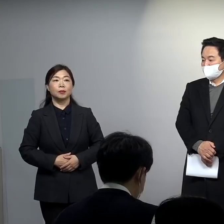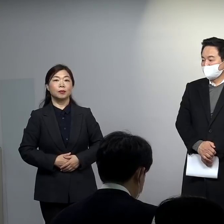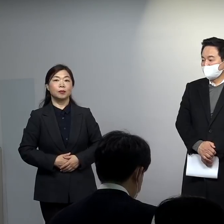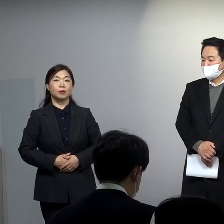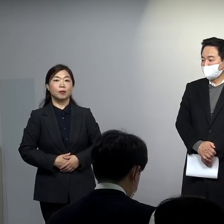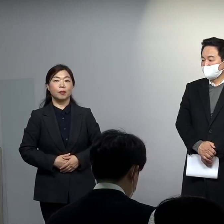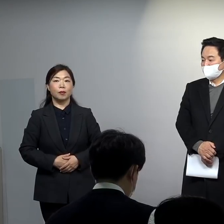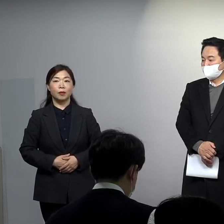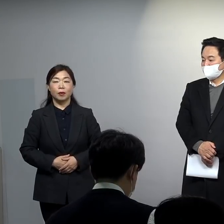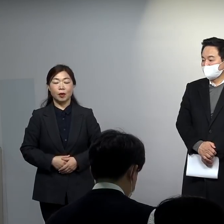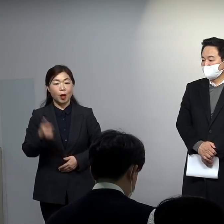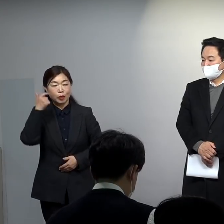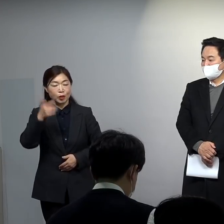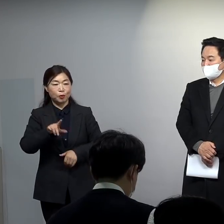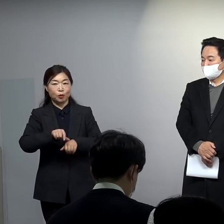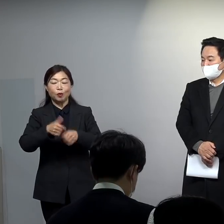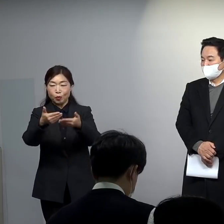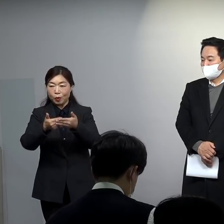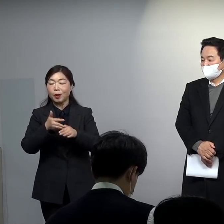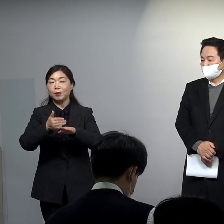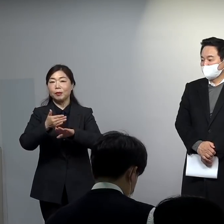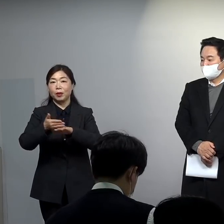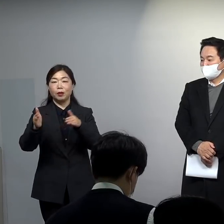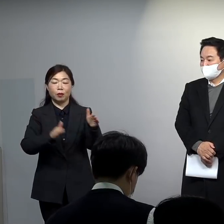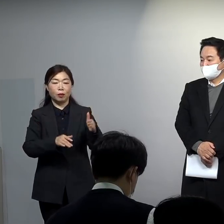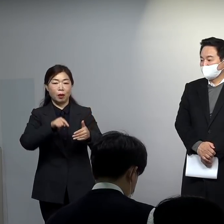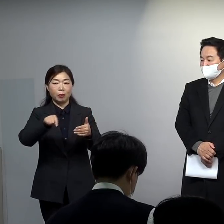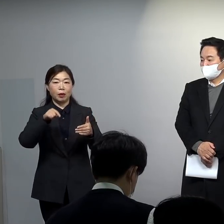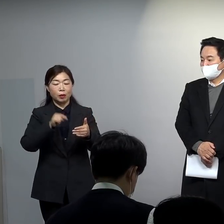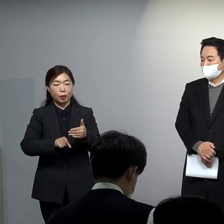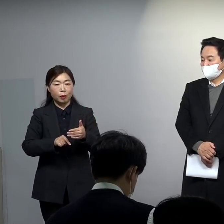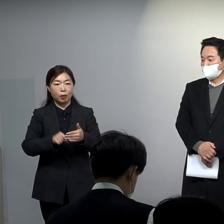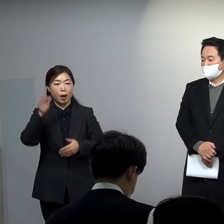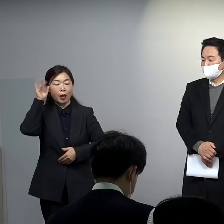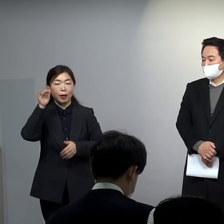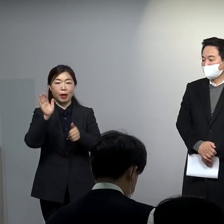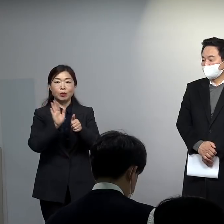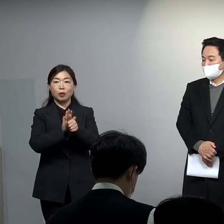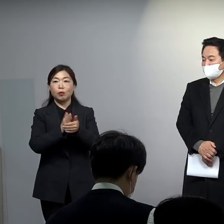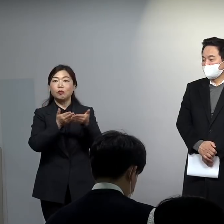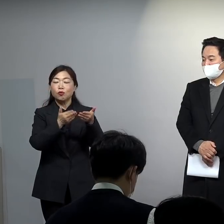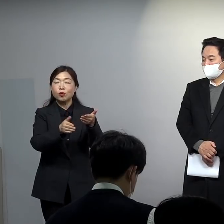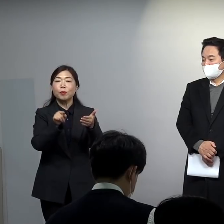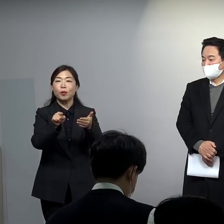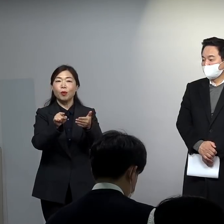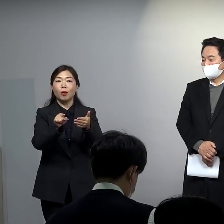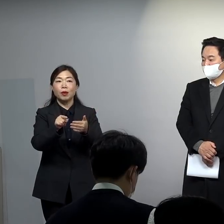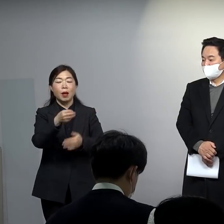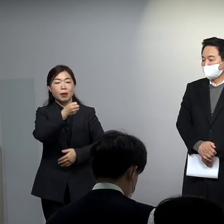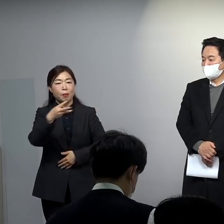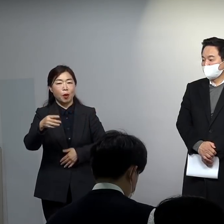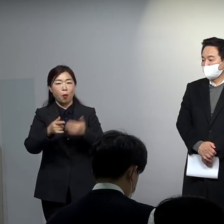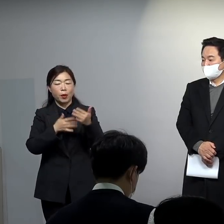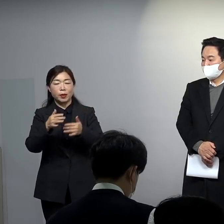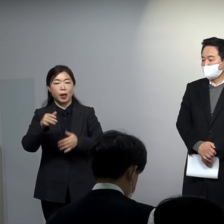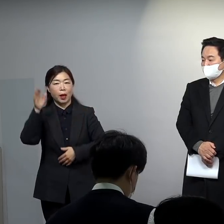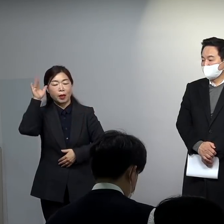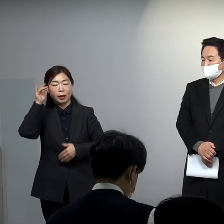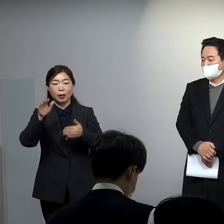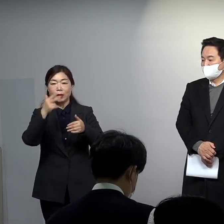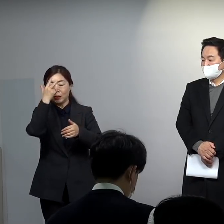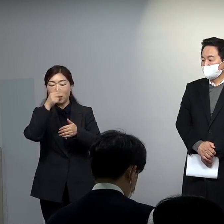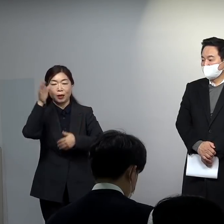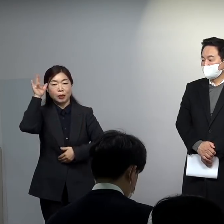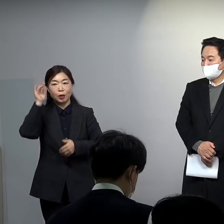기자님. 네, 질문 기회 주셔서 감사합니다. 그 국내에서 안내기관을 체계적으로 훈련시키는 곳은 제가 알고 있기로는 풍성하지 안내기관 학교가